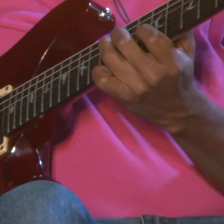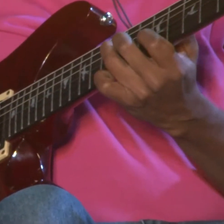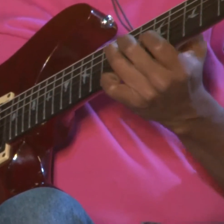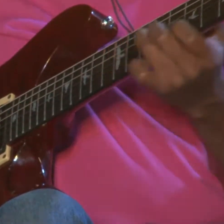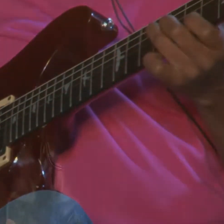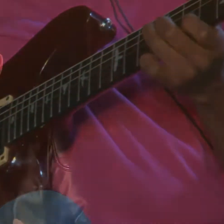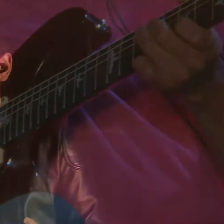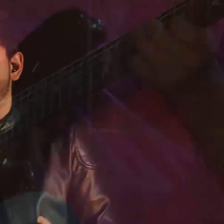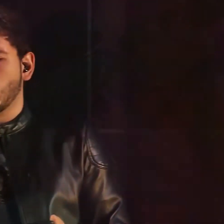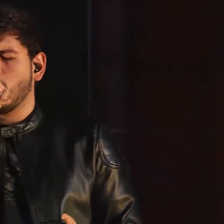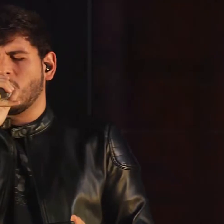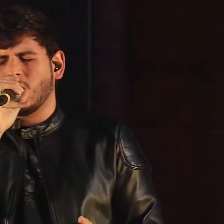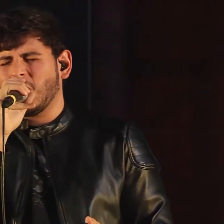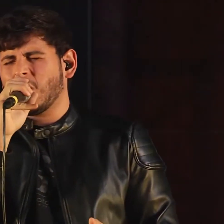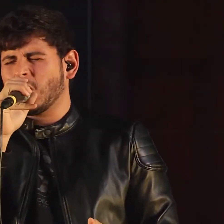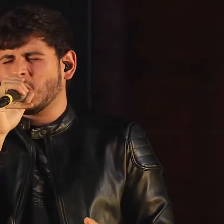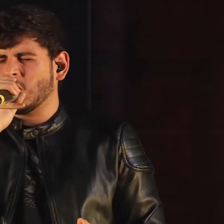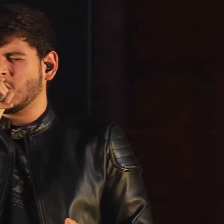resilience and